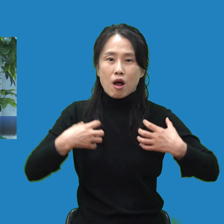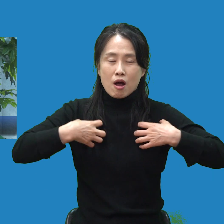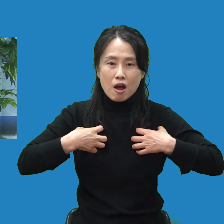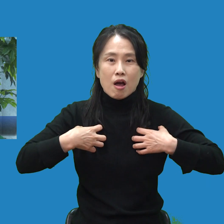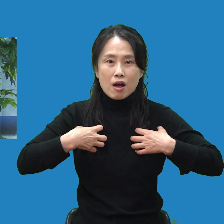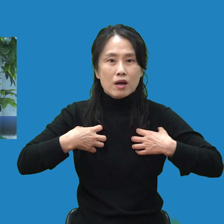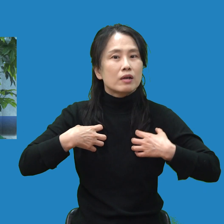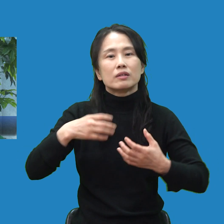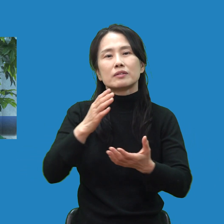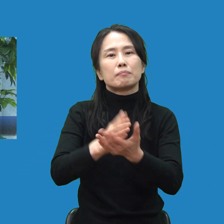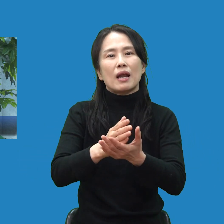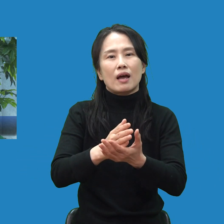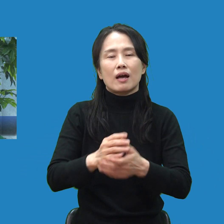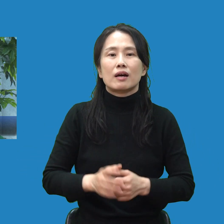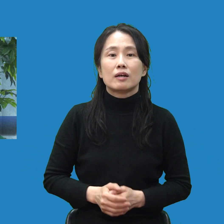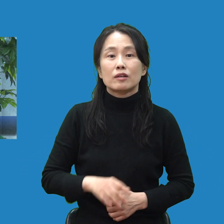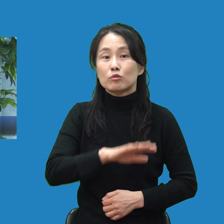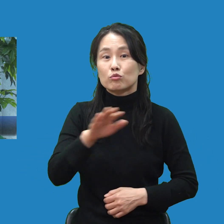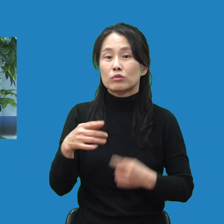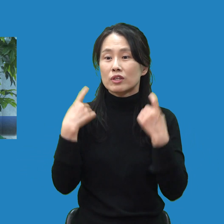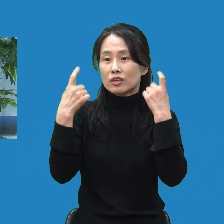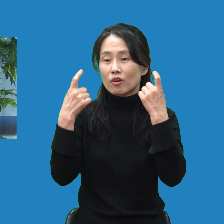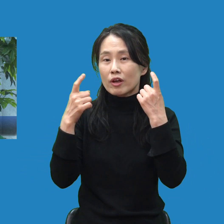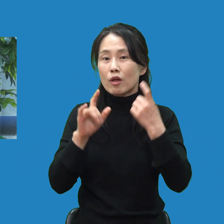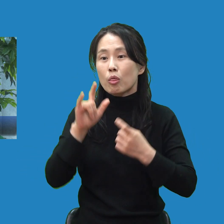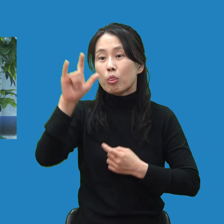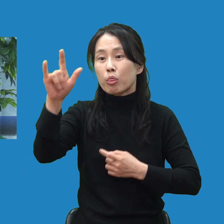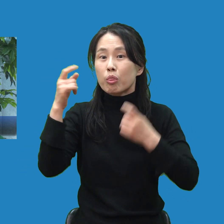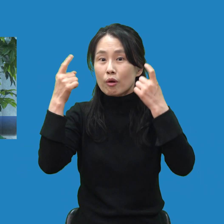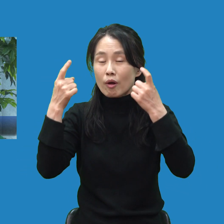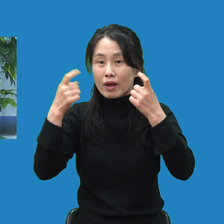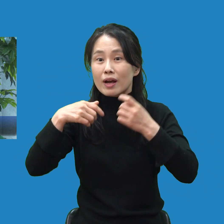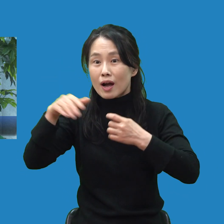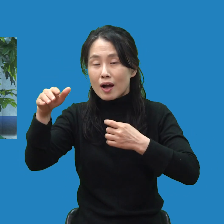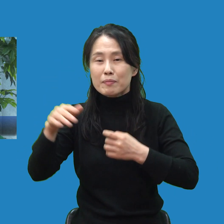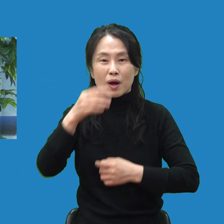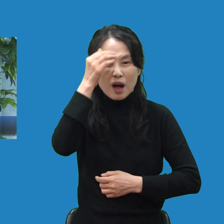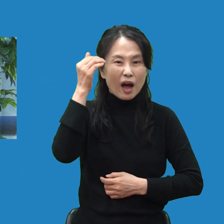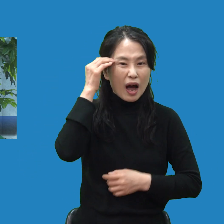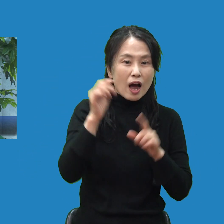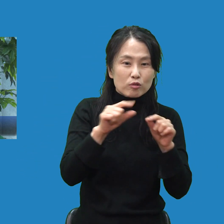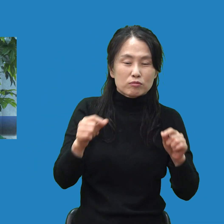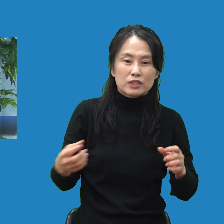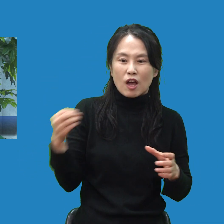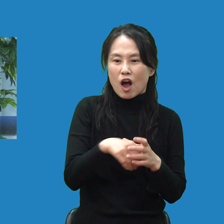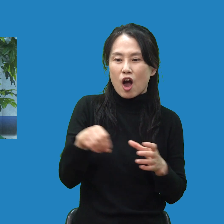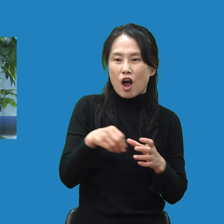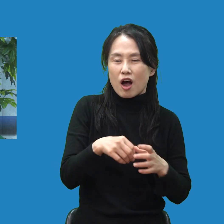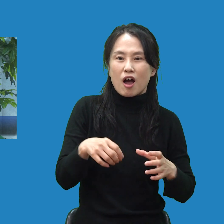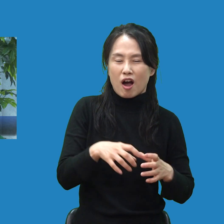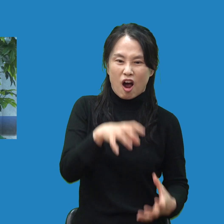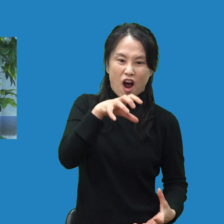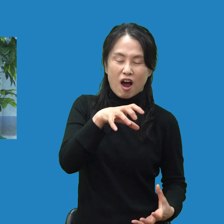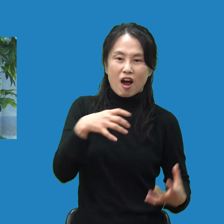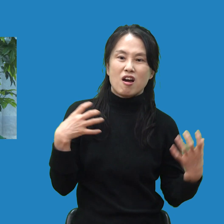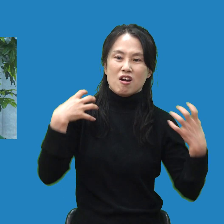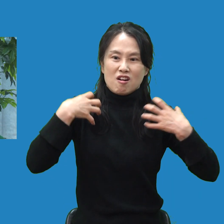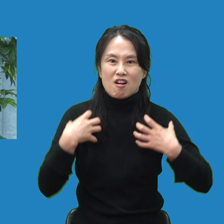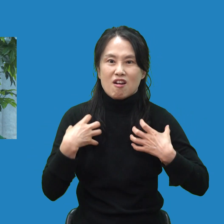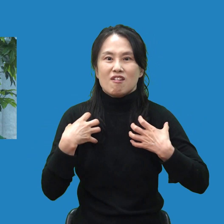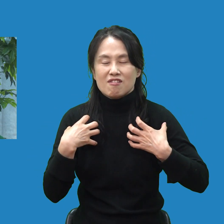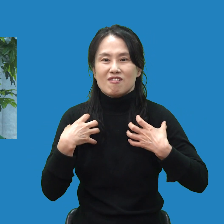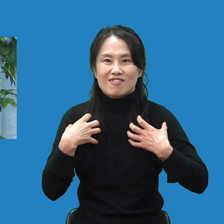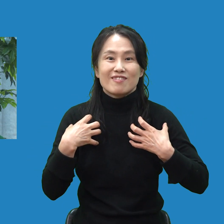여행 가면은 외국 여행 가도 그냥 한국 음식 막 다 싸가시죠.